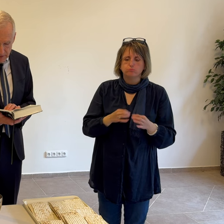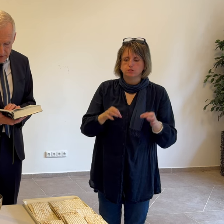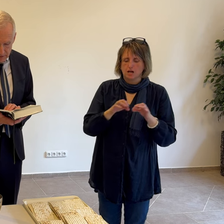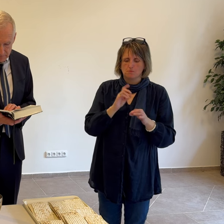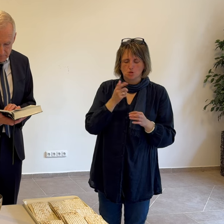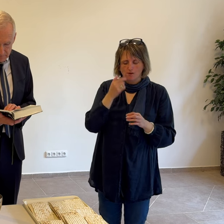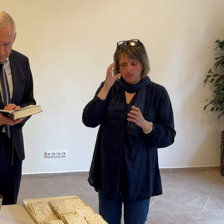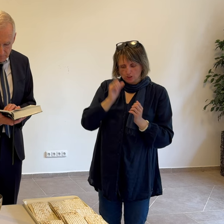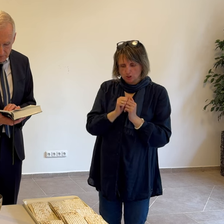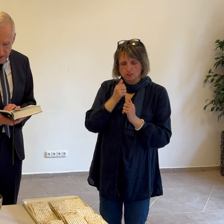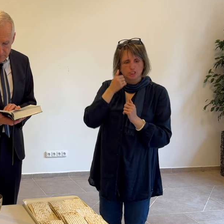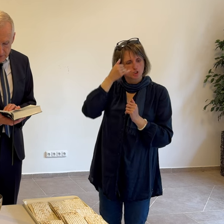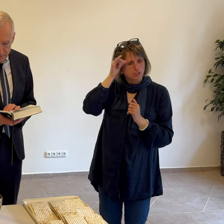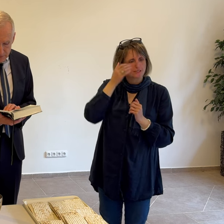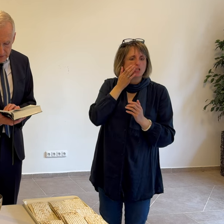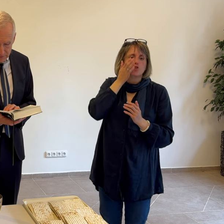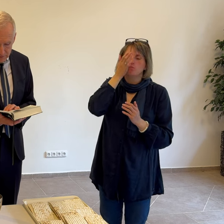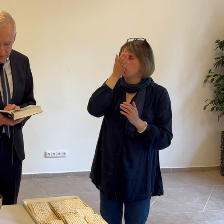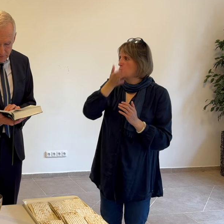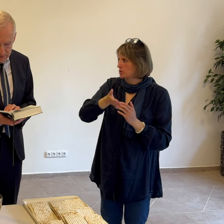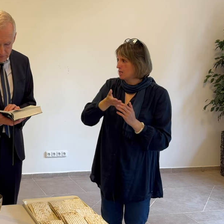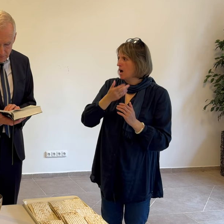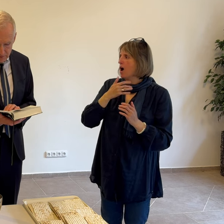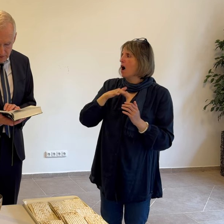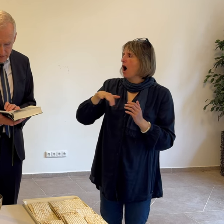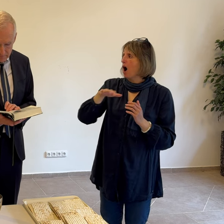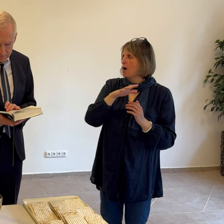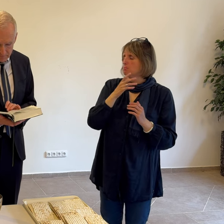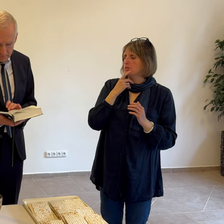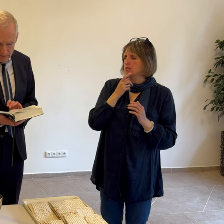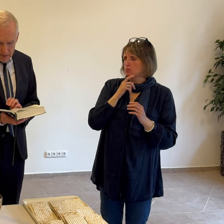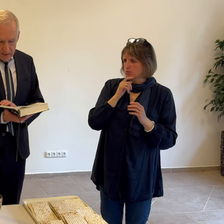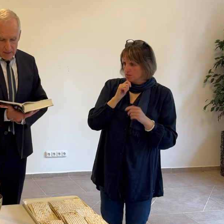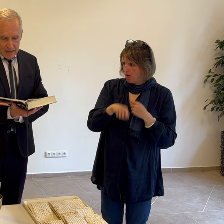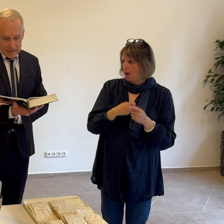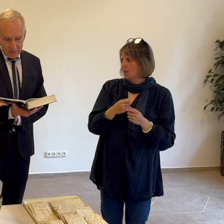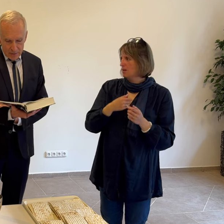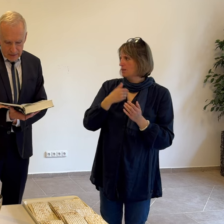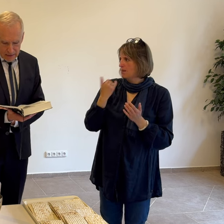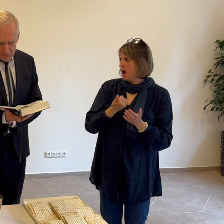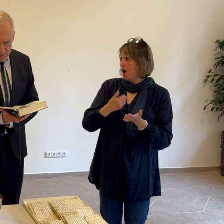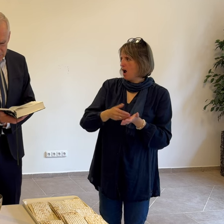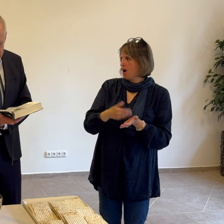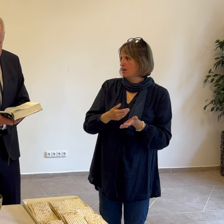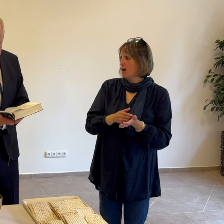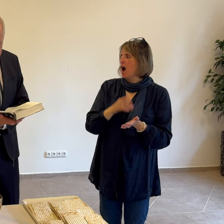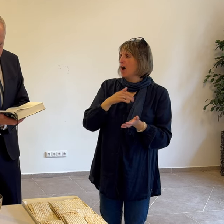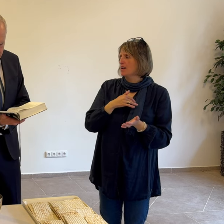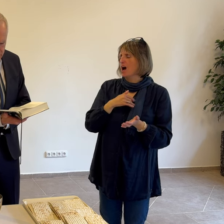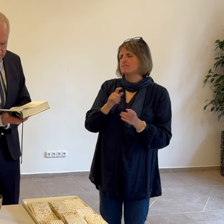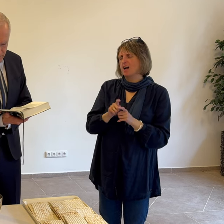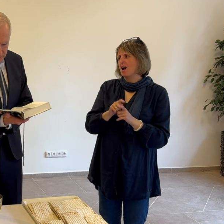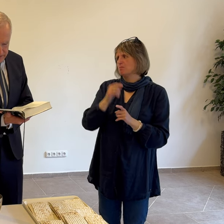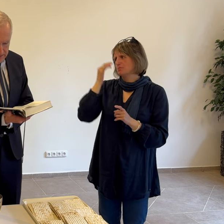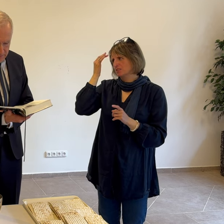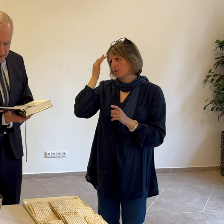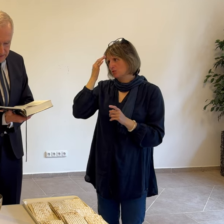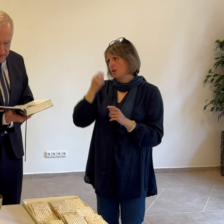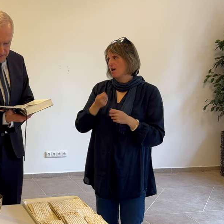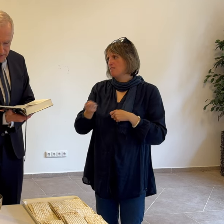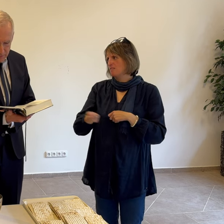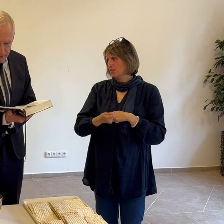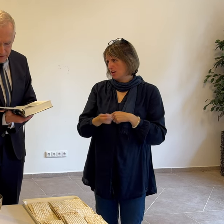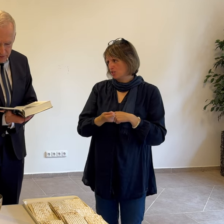večeři pán právě do této situace to udělal já jsem kolikrát Přemýšlel nad tím Velikonoce